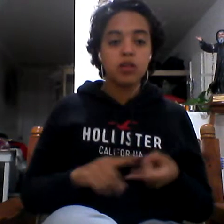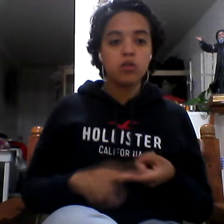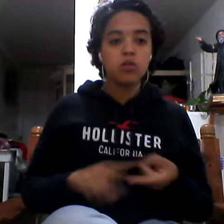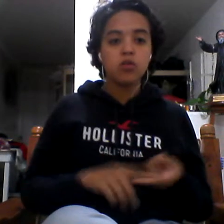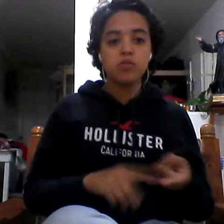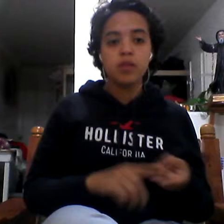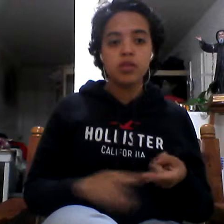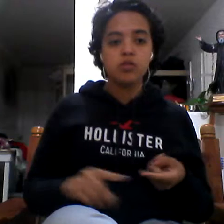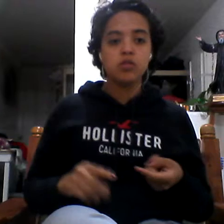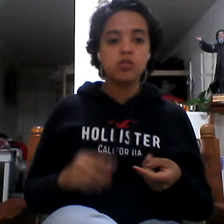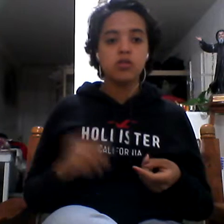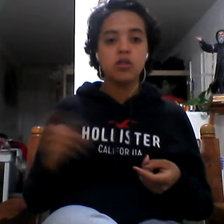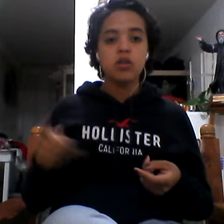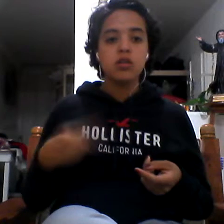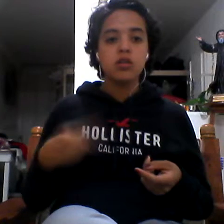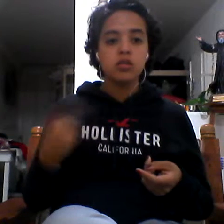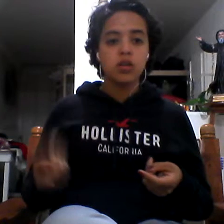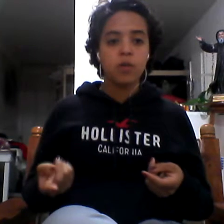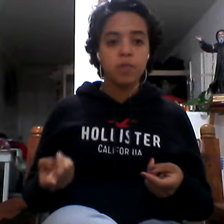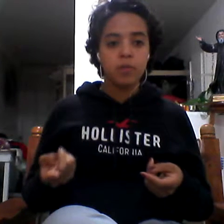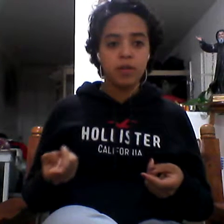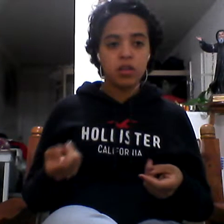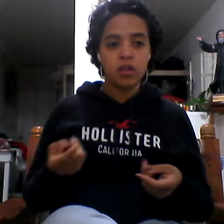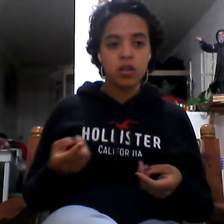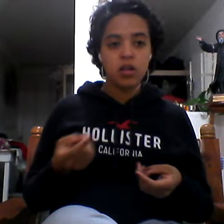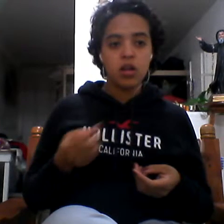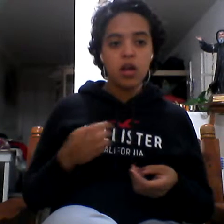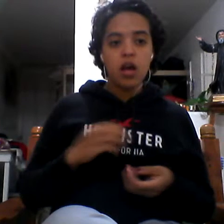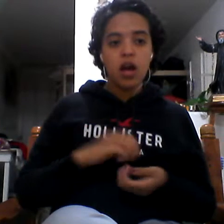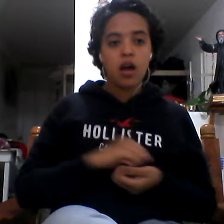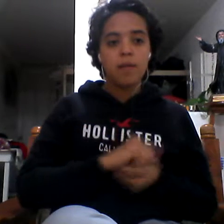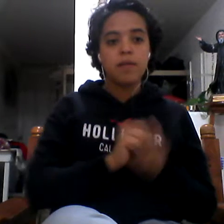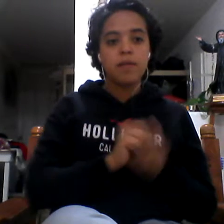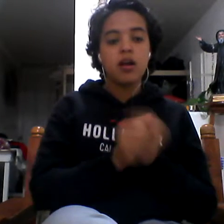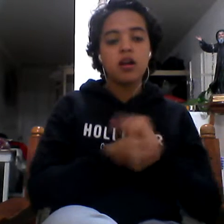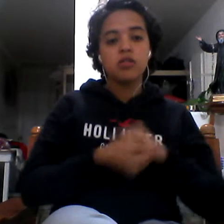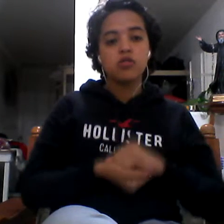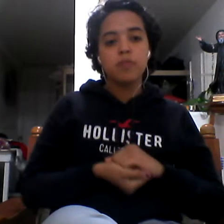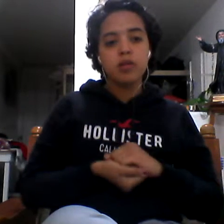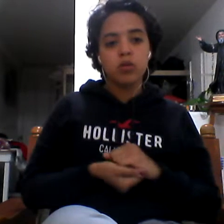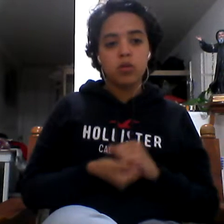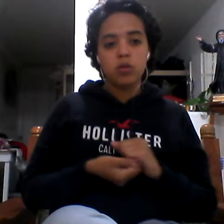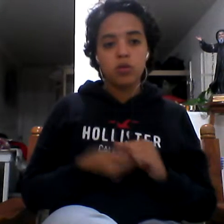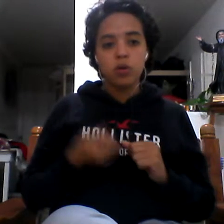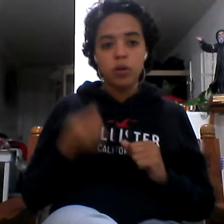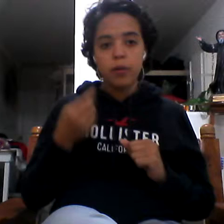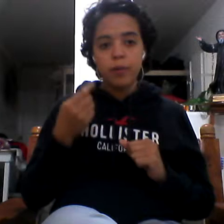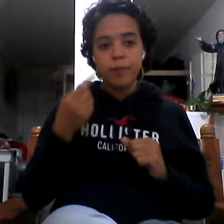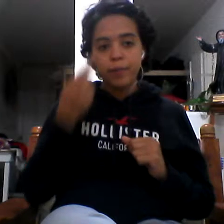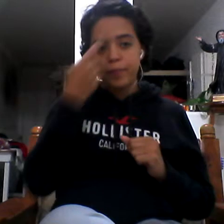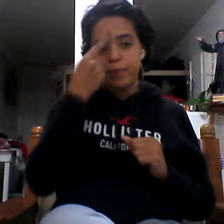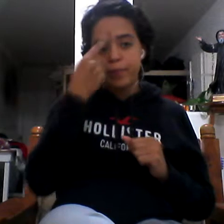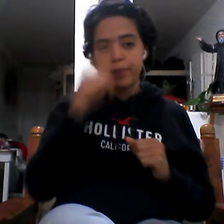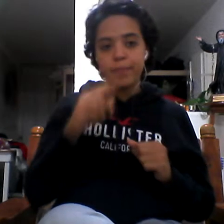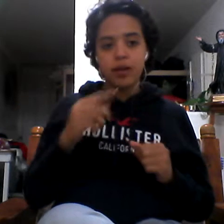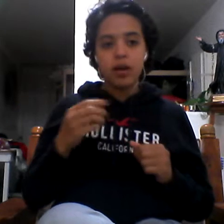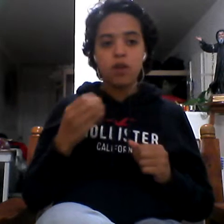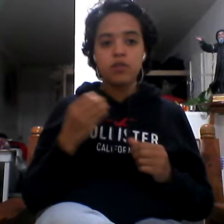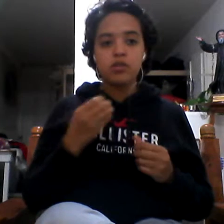todos los maestros se comprometan a cambiar su método para ofrecer